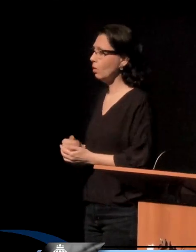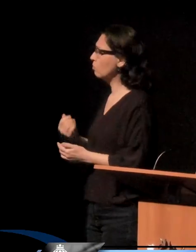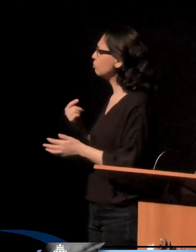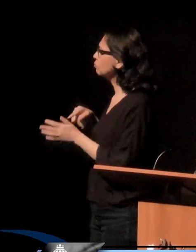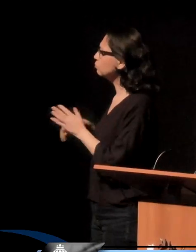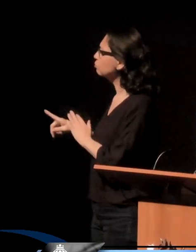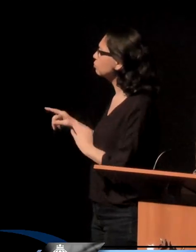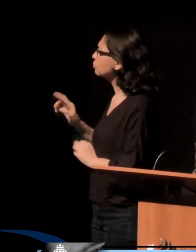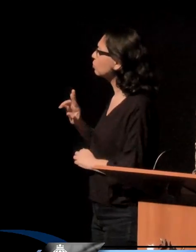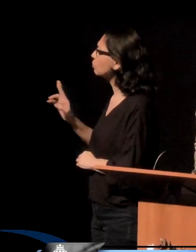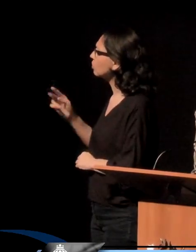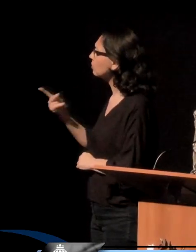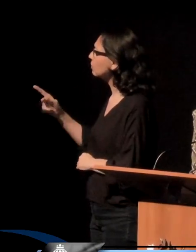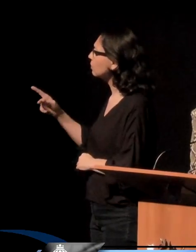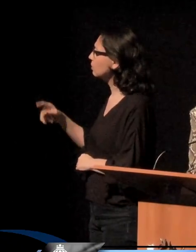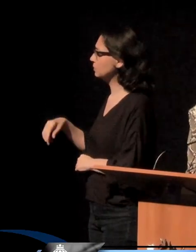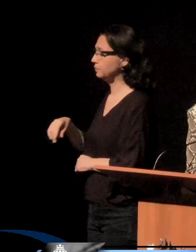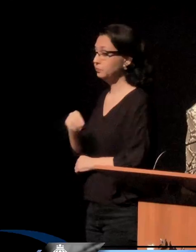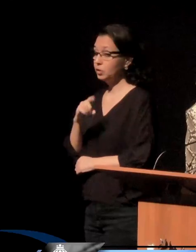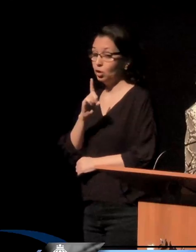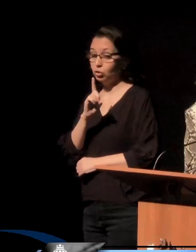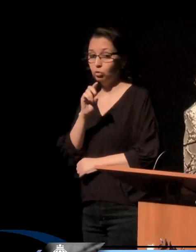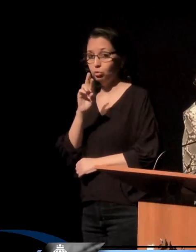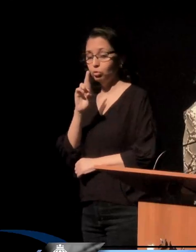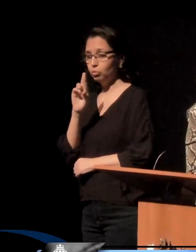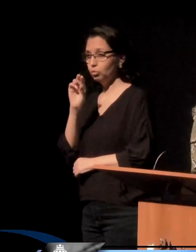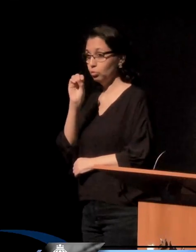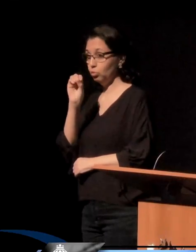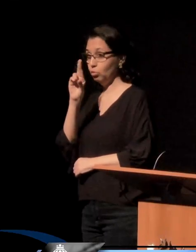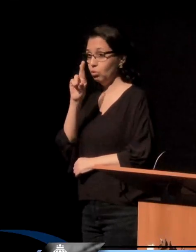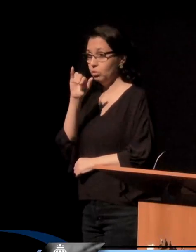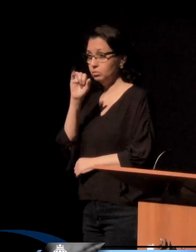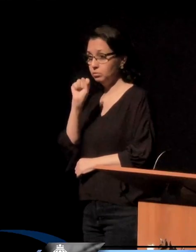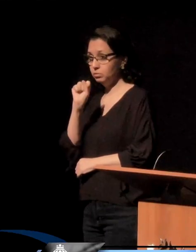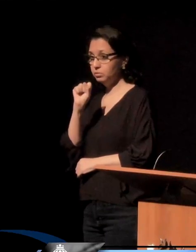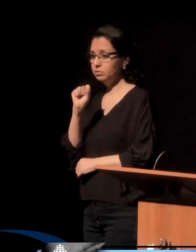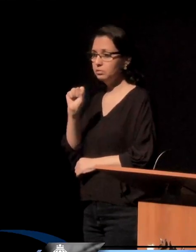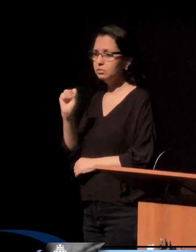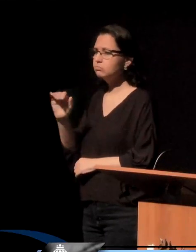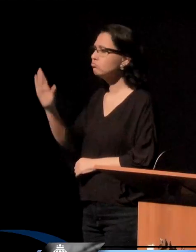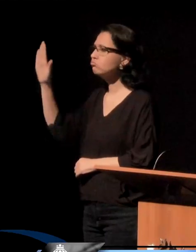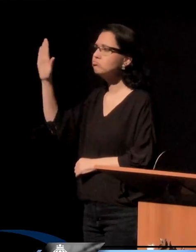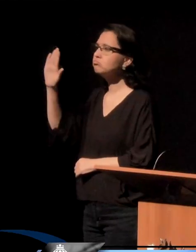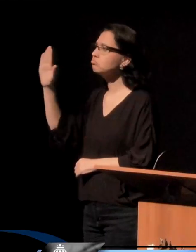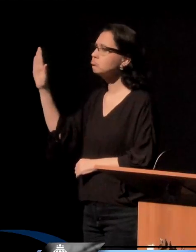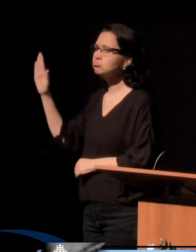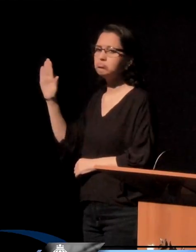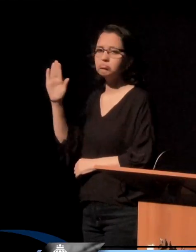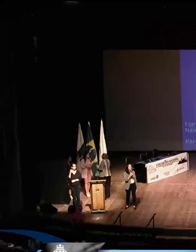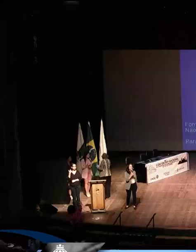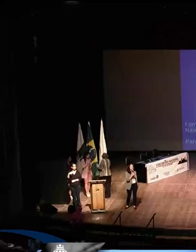Dóris Andrade do Cai de Londrina Doris cadê você